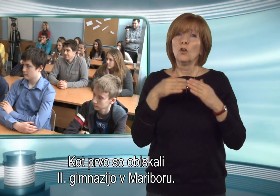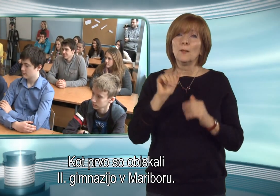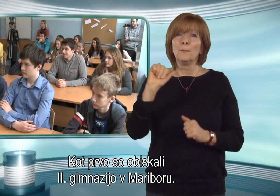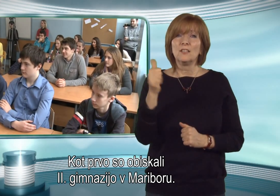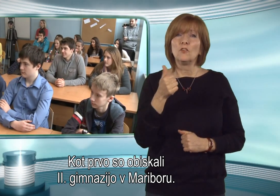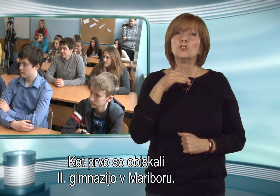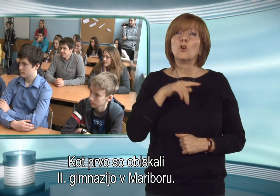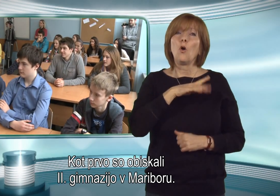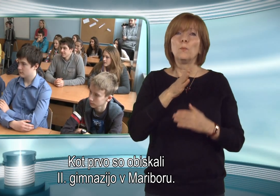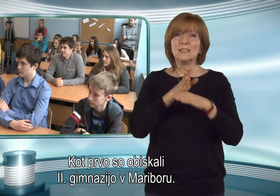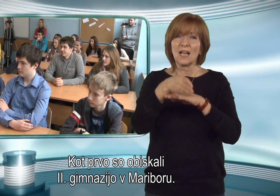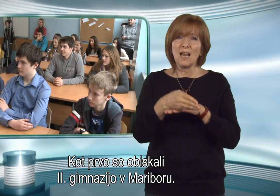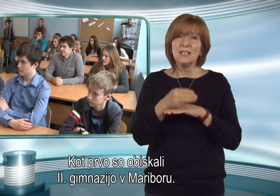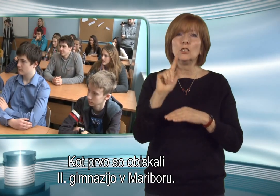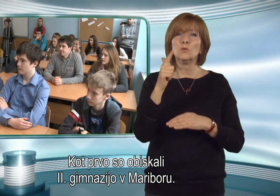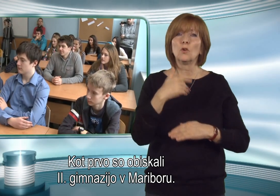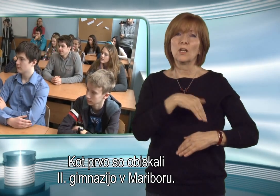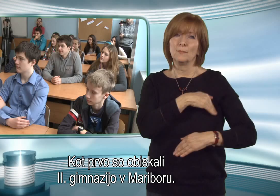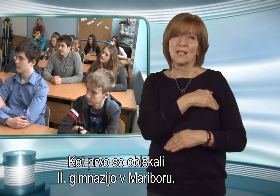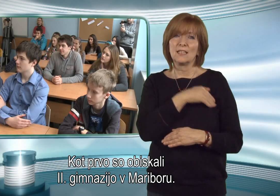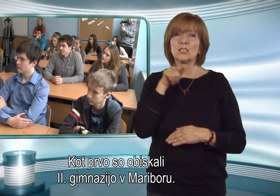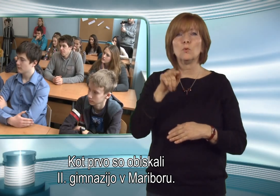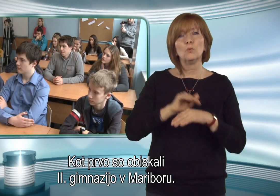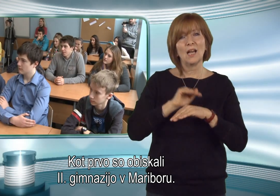Kot prvo so obiskali drugo gimnazijo v Mariboru.